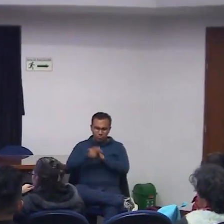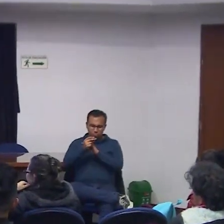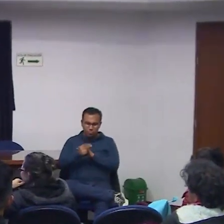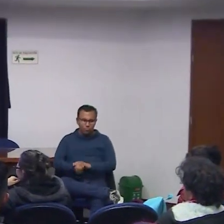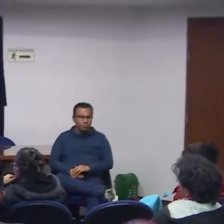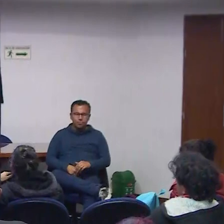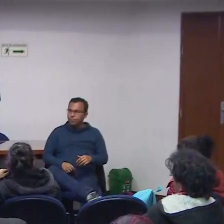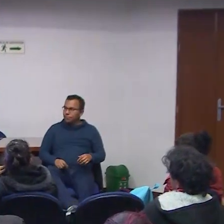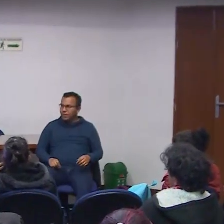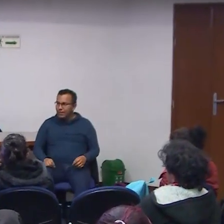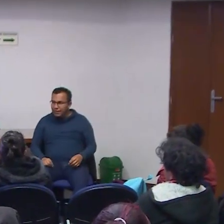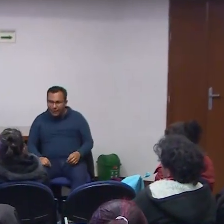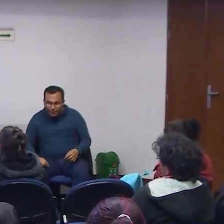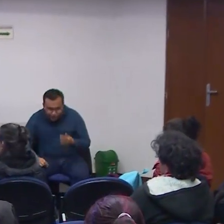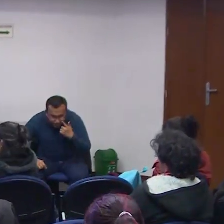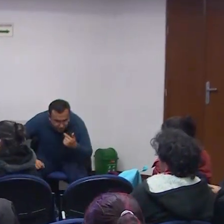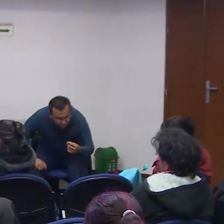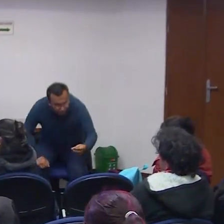lo sé